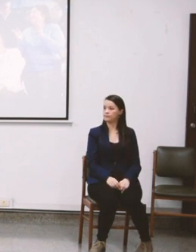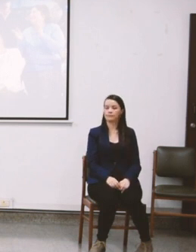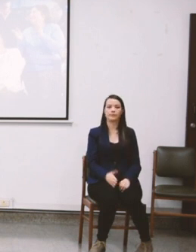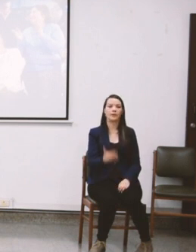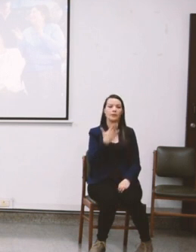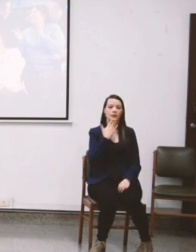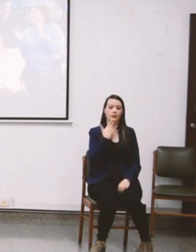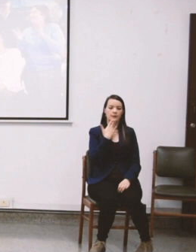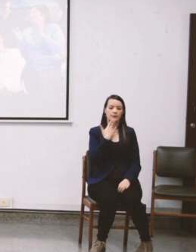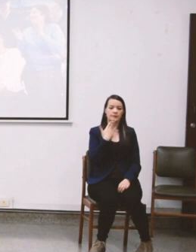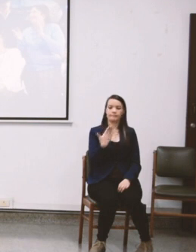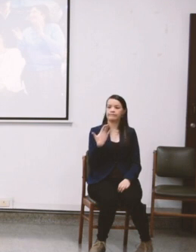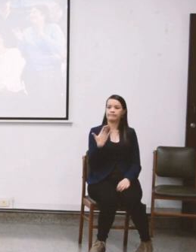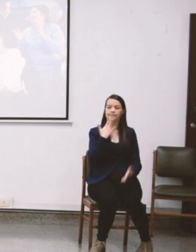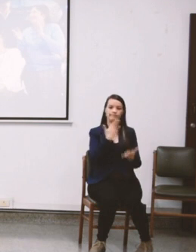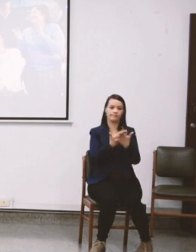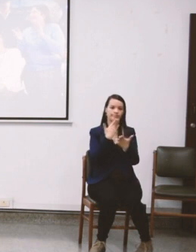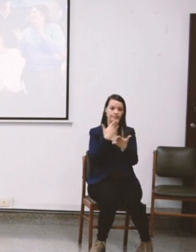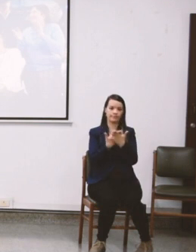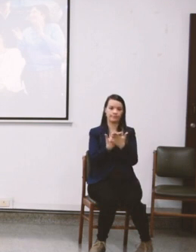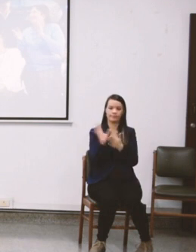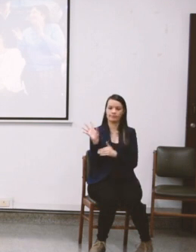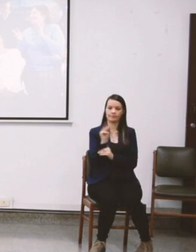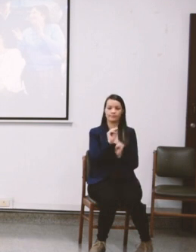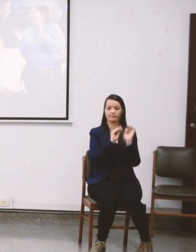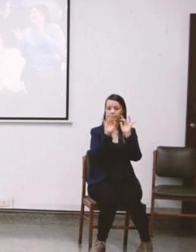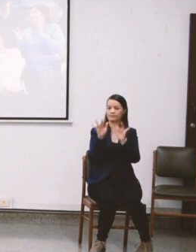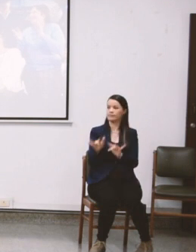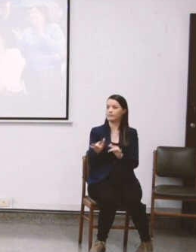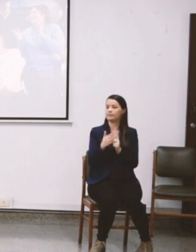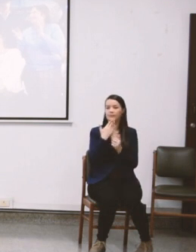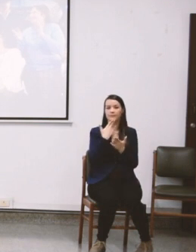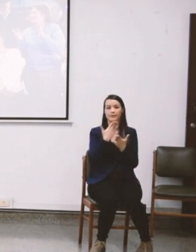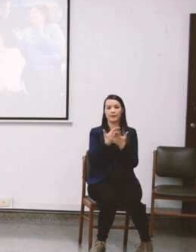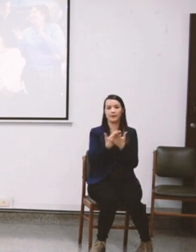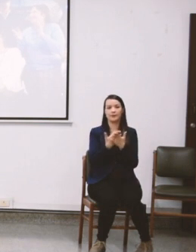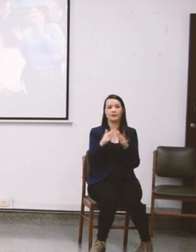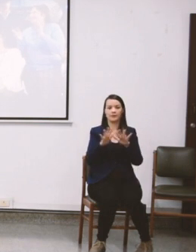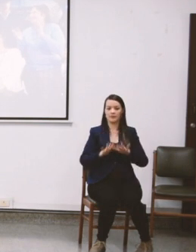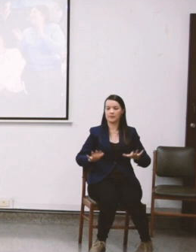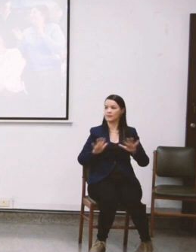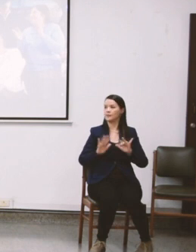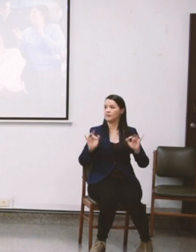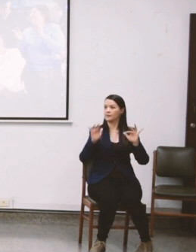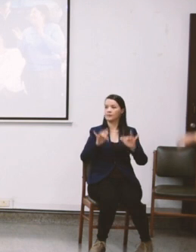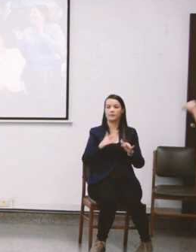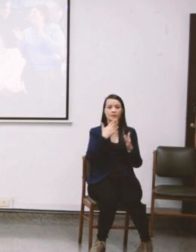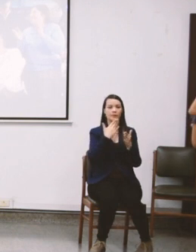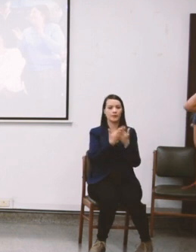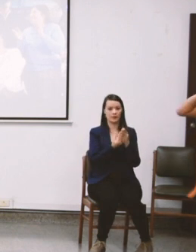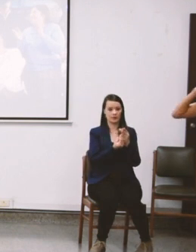Bueno, pues les agradecemos a todos por hacer posibles estos espacios, al semillero